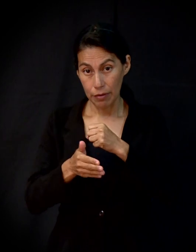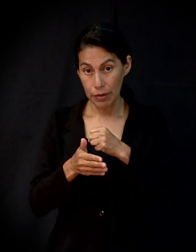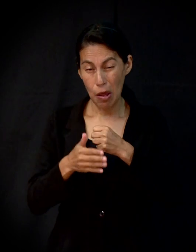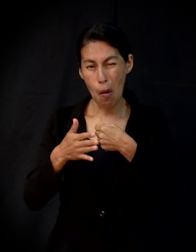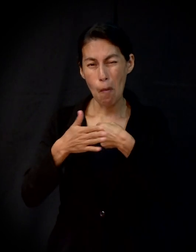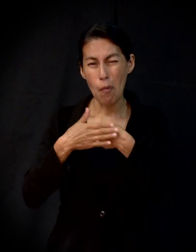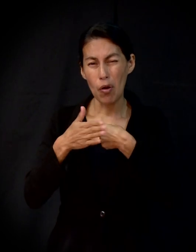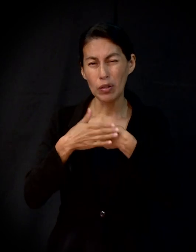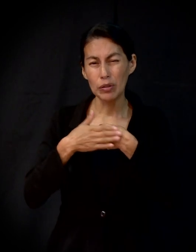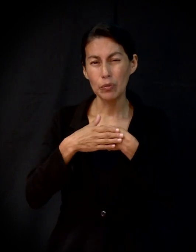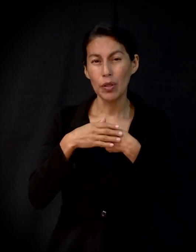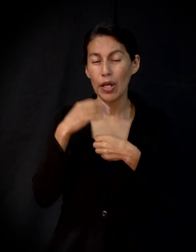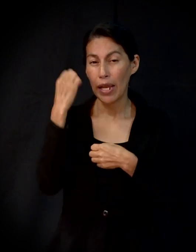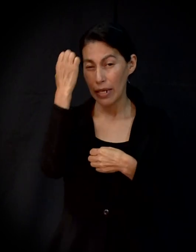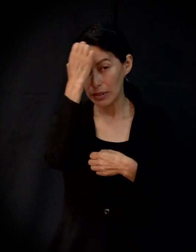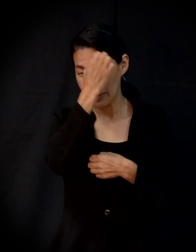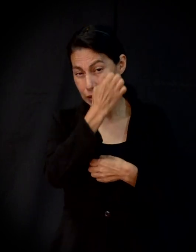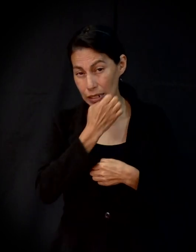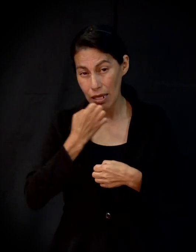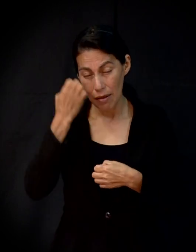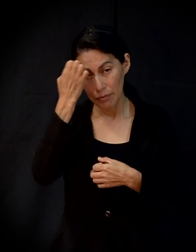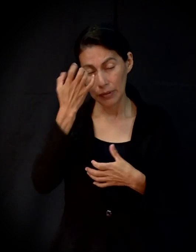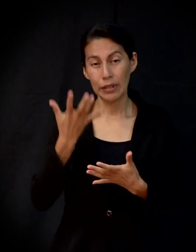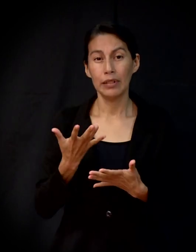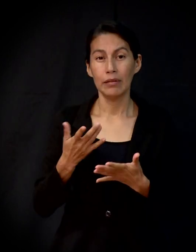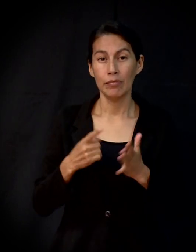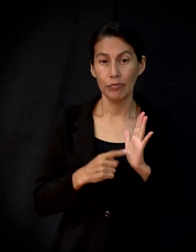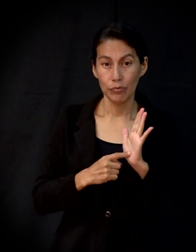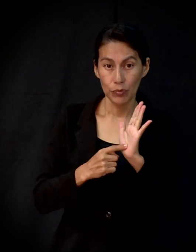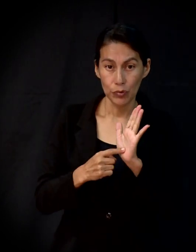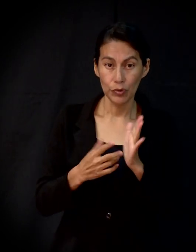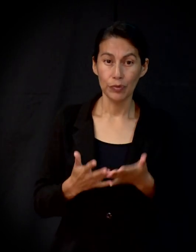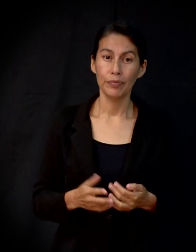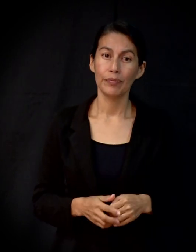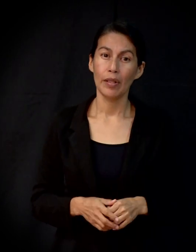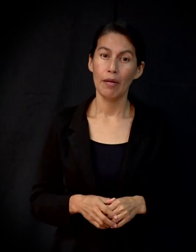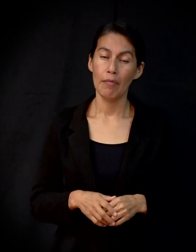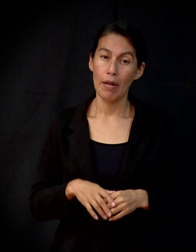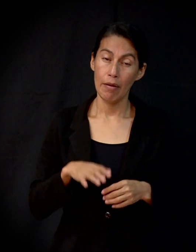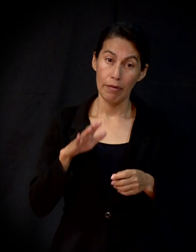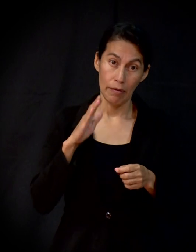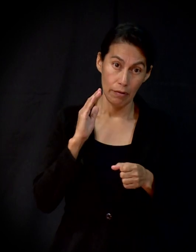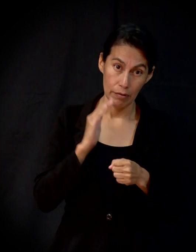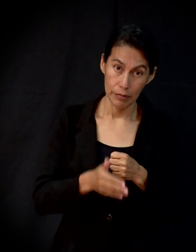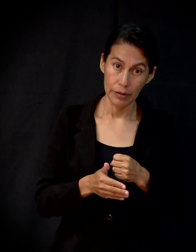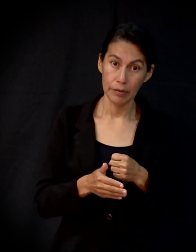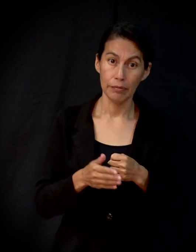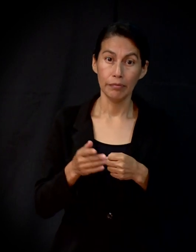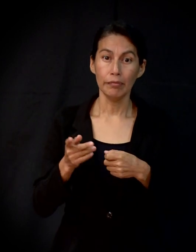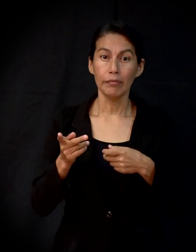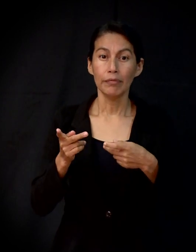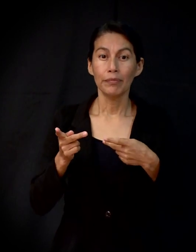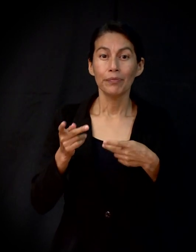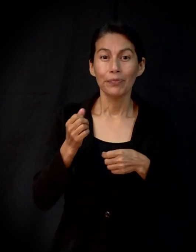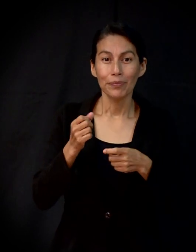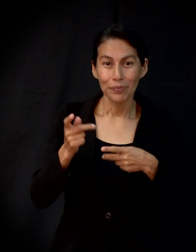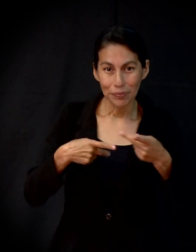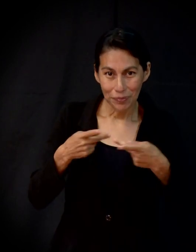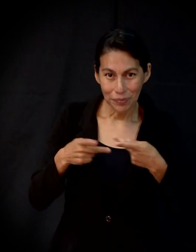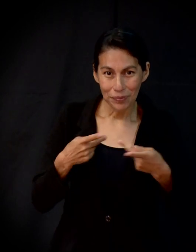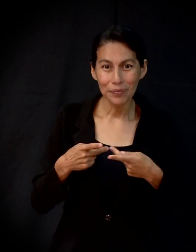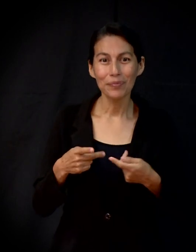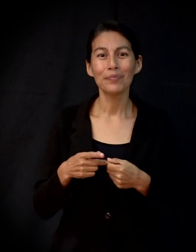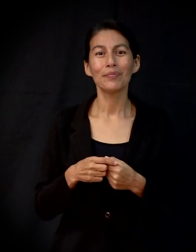a presentar sus exámenes, están presentando sus exámenes para continuar su preparación, su